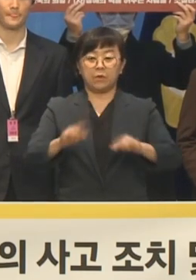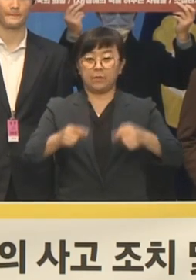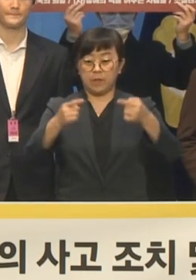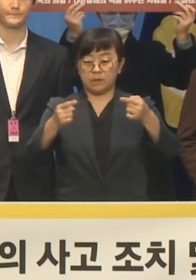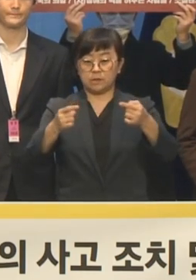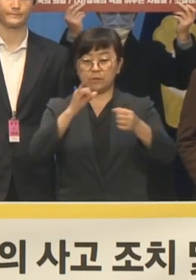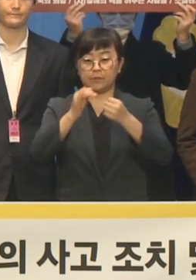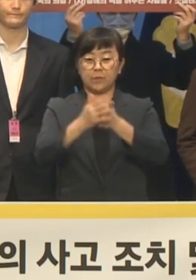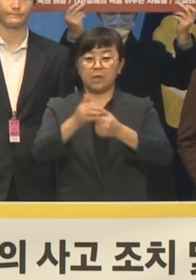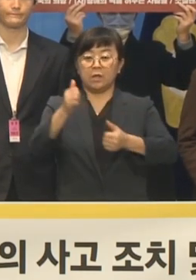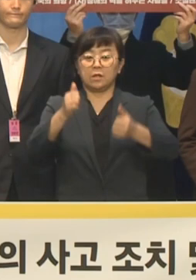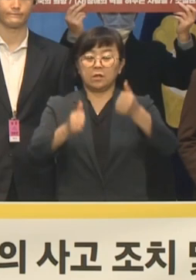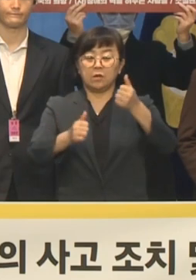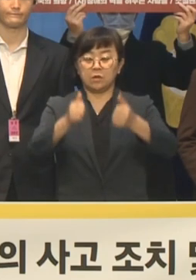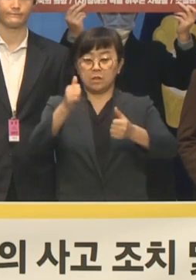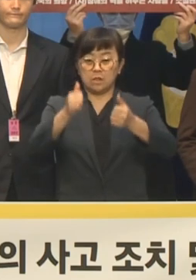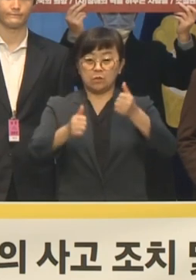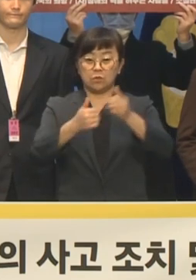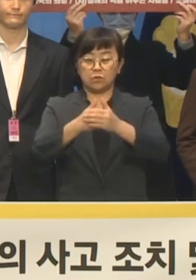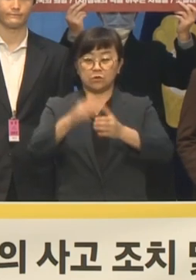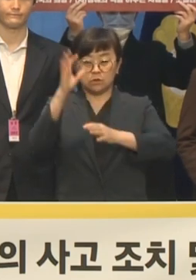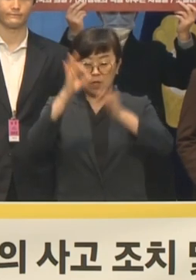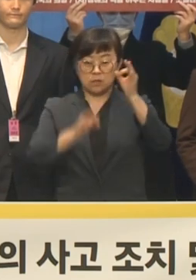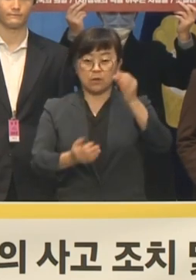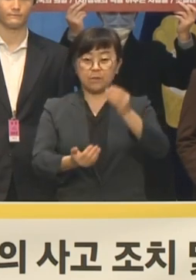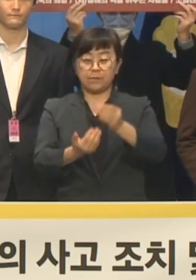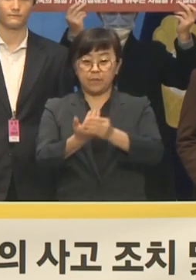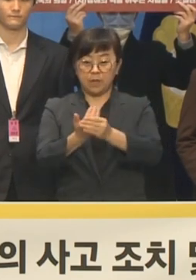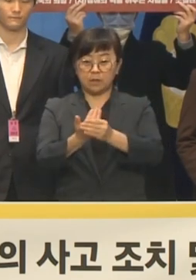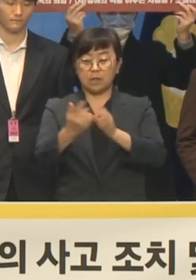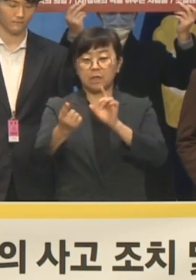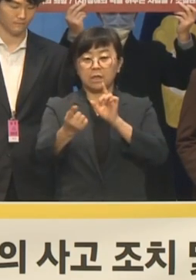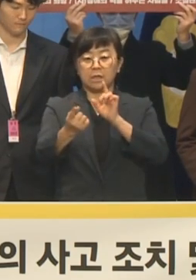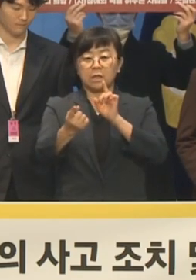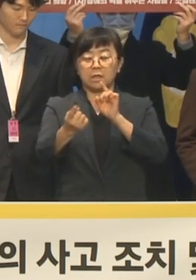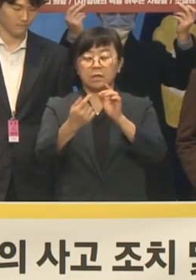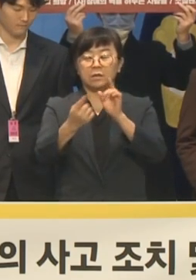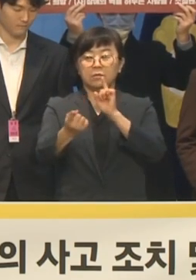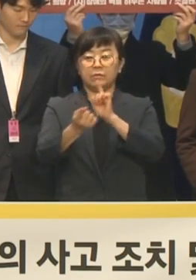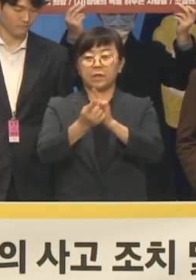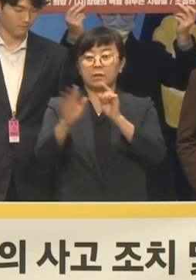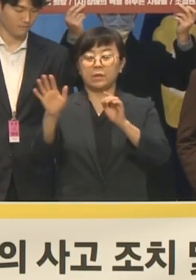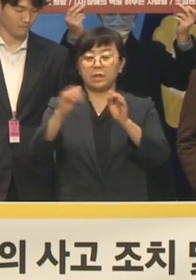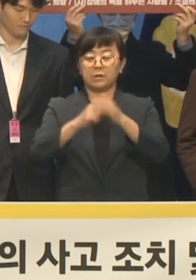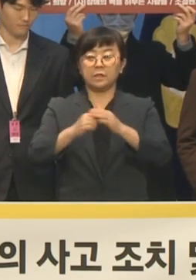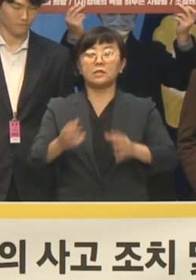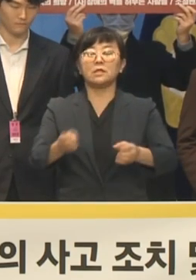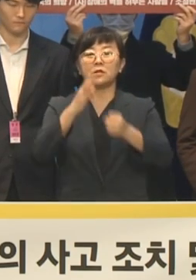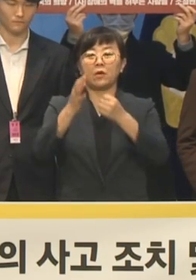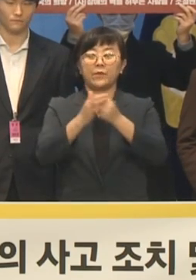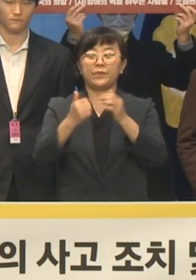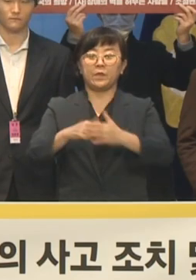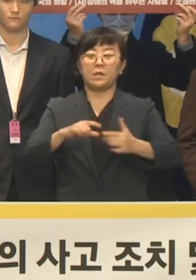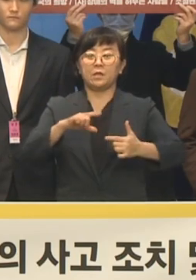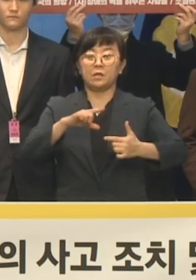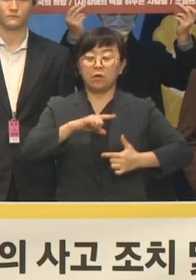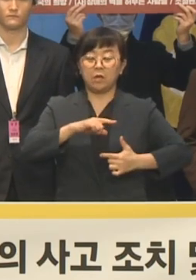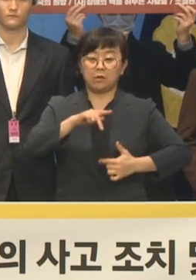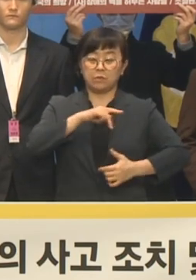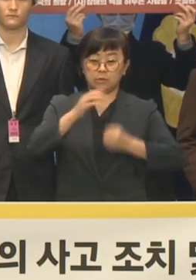도중 사고를 당한 선수들의 보호와 대책 마련을 외면한 채 아시아 패럴림픽 최고 영예훈장을